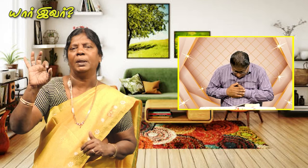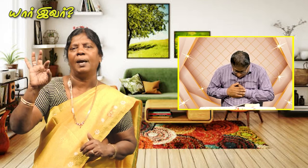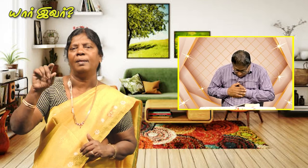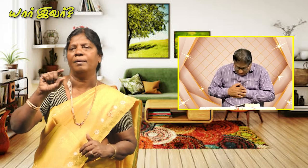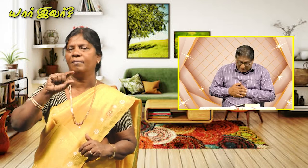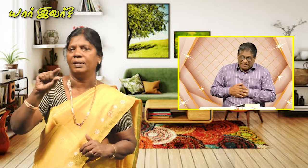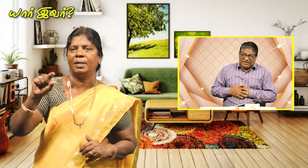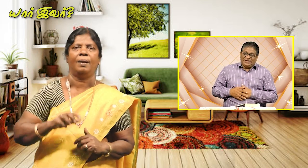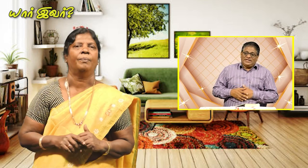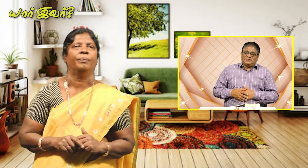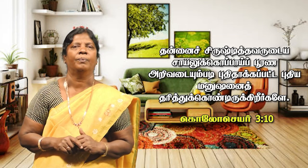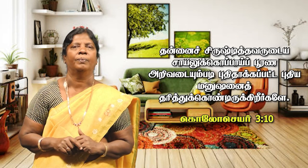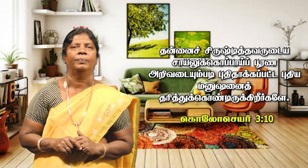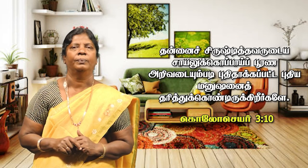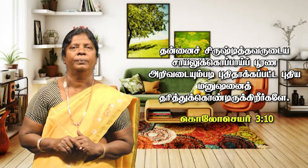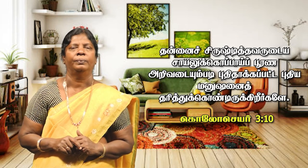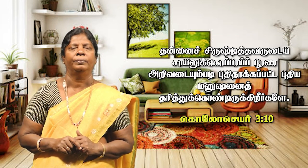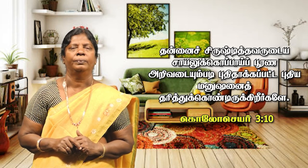10 அவர் சொல்றாரு,